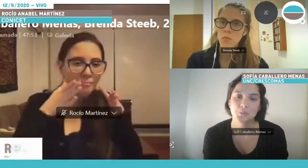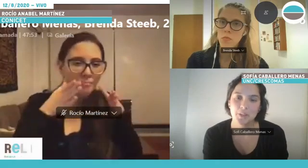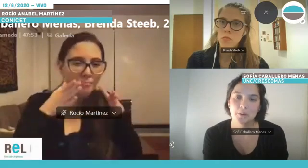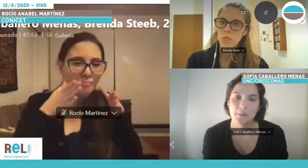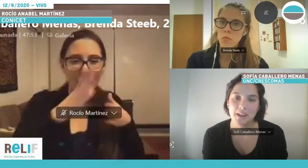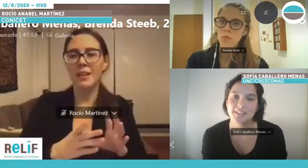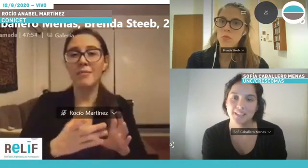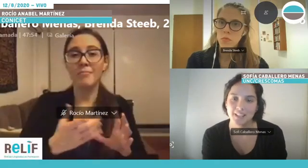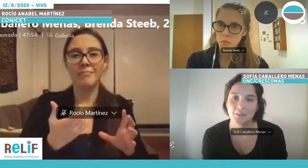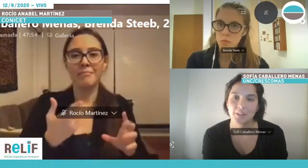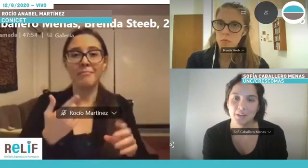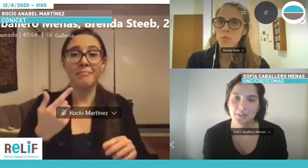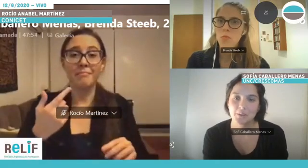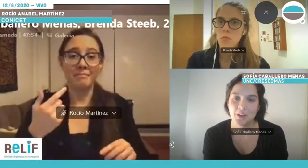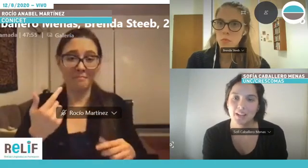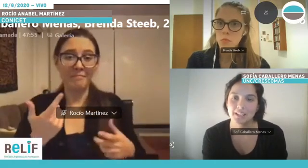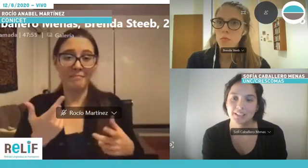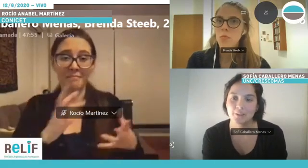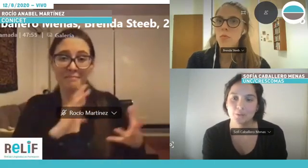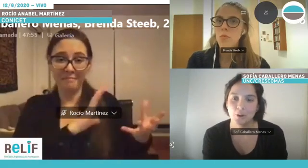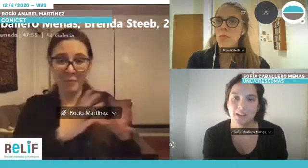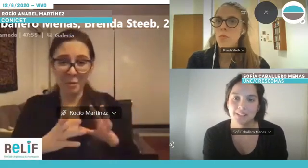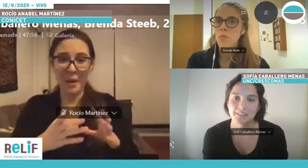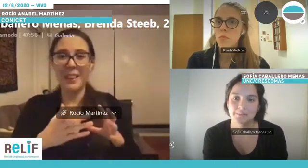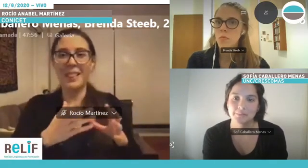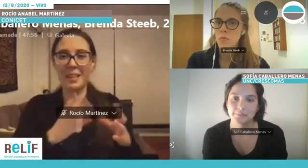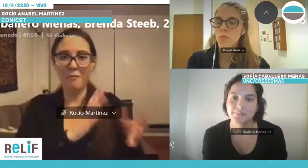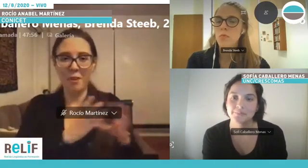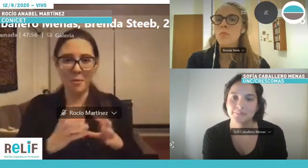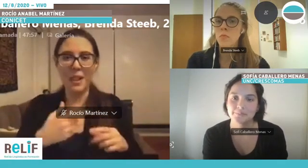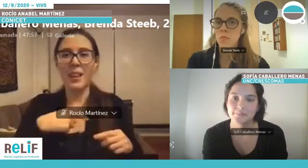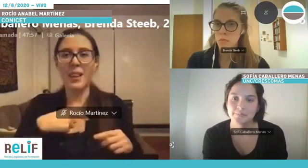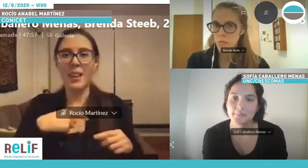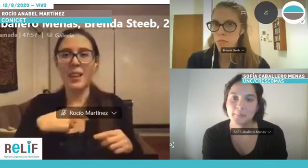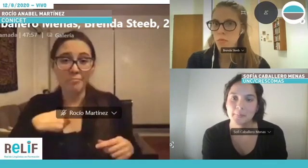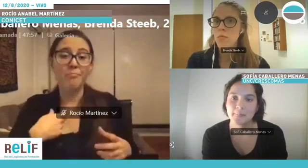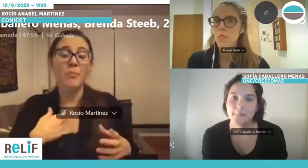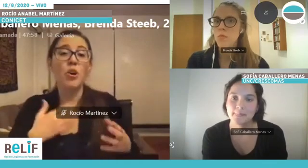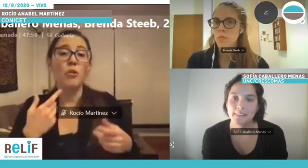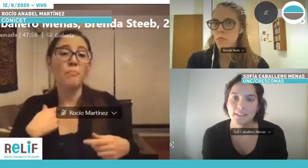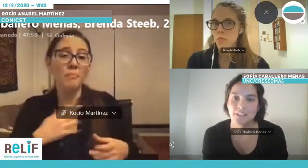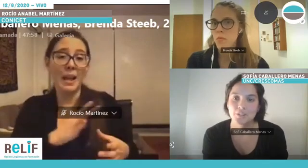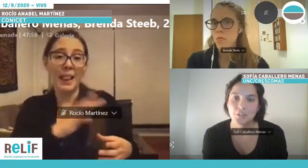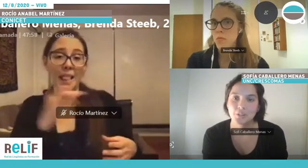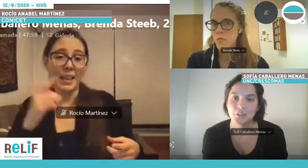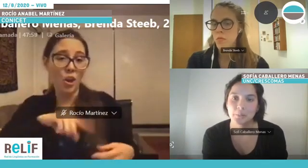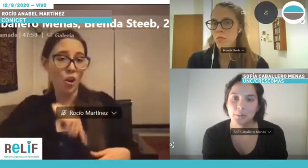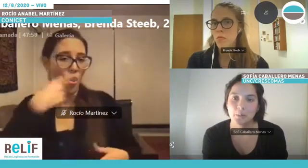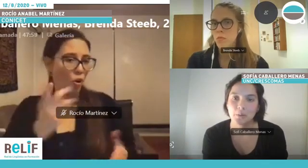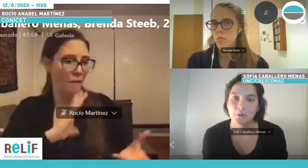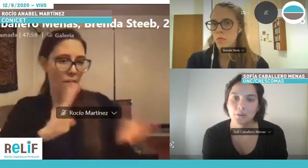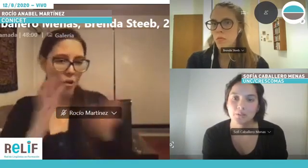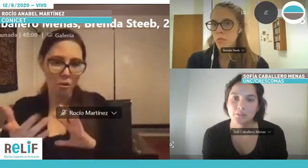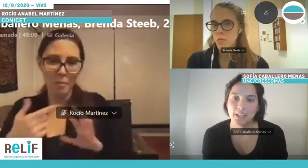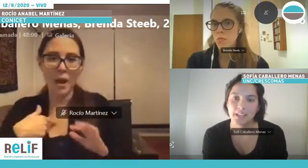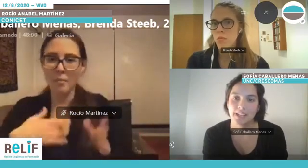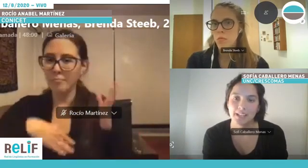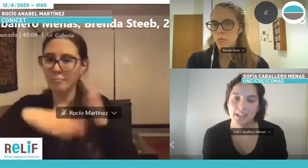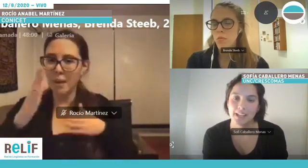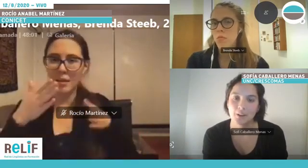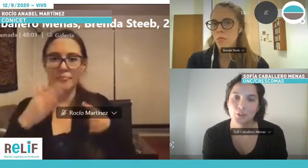Siempre fue estudiado más con respecto a criterios formales. Ujú. Y yo lo que